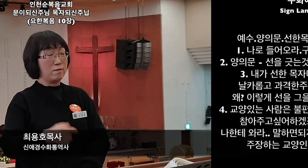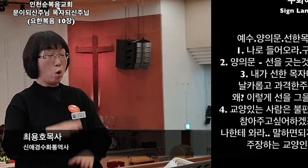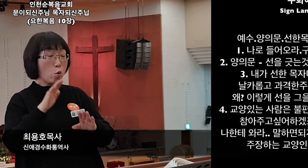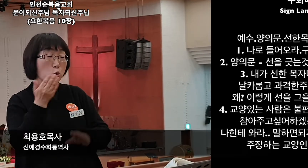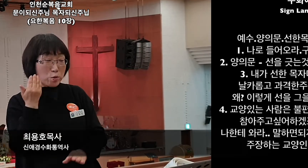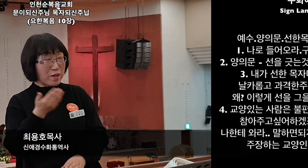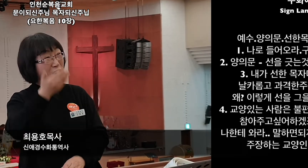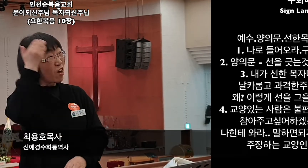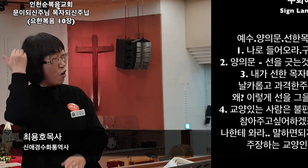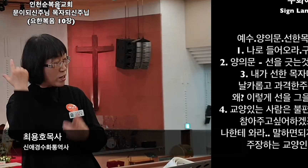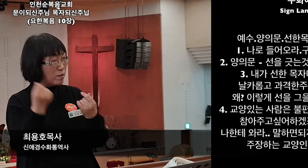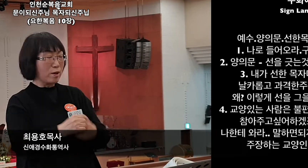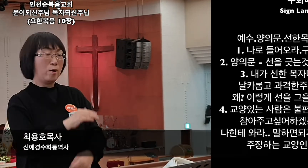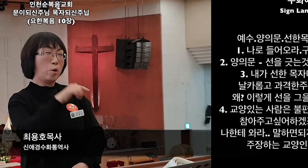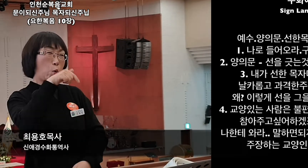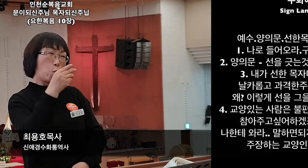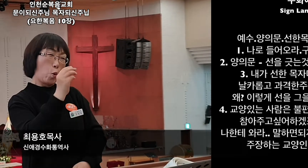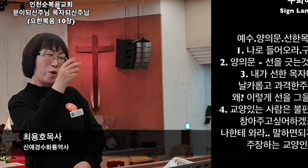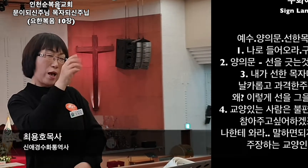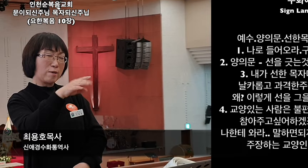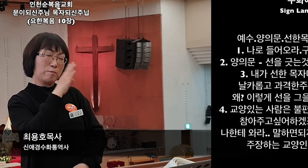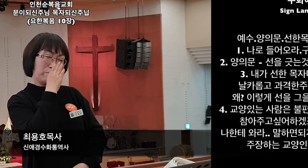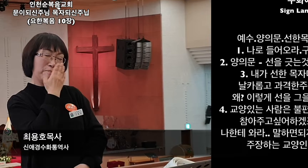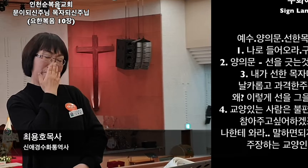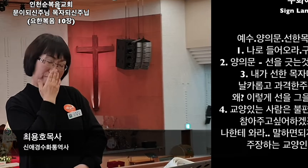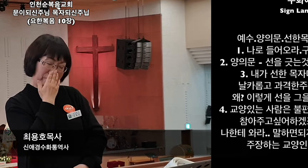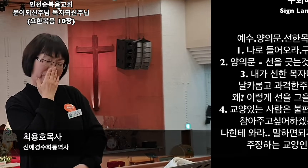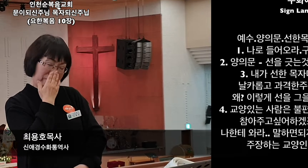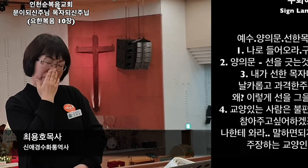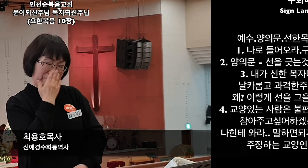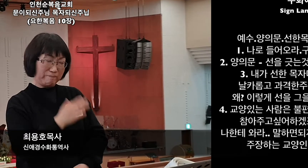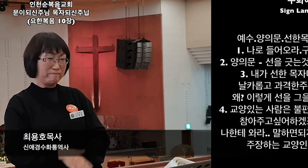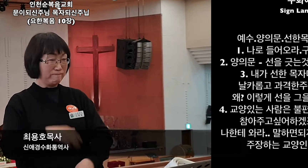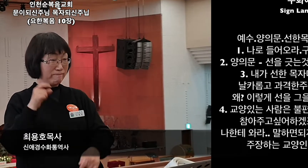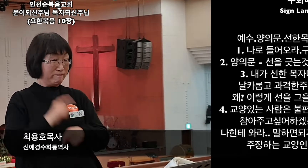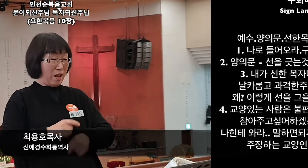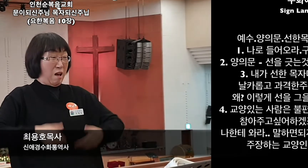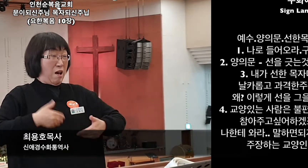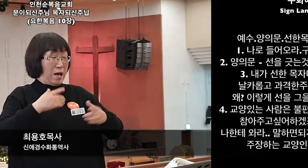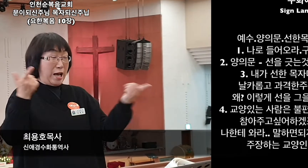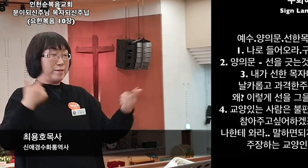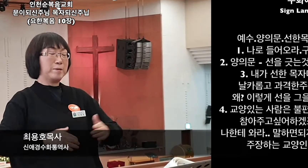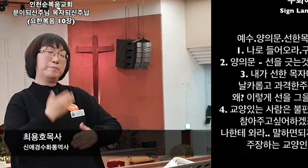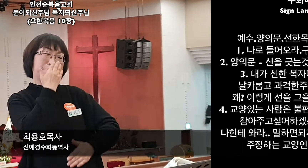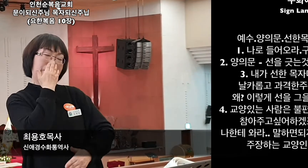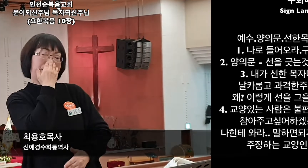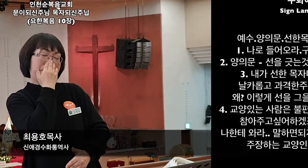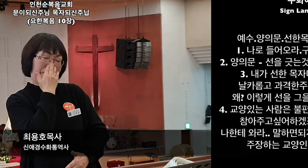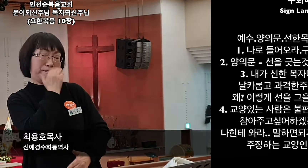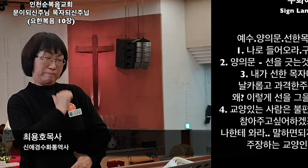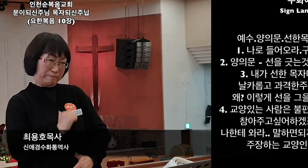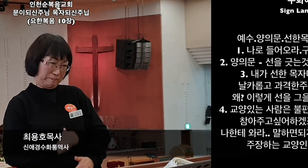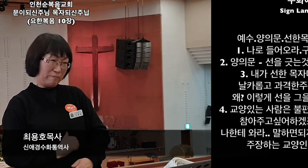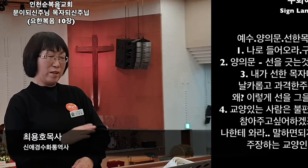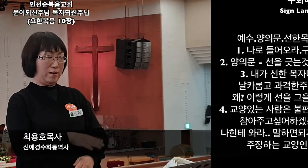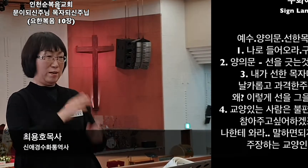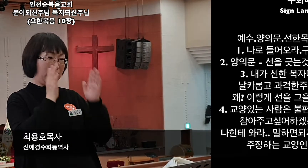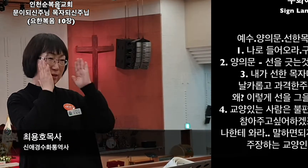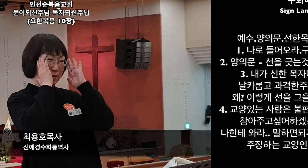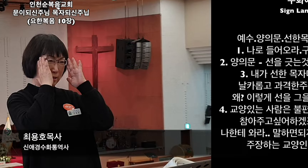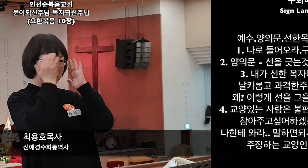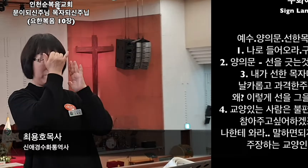그때도 그랬지만 교양은 뭐냐면 좀 참아주는 겁니다. 뭐 불어로는 뭐 톨러런스라고 그러나요? 톨러런스. 영어로는